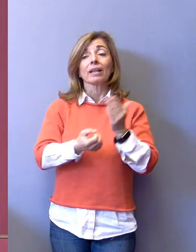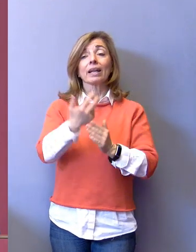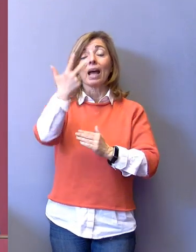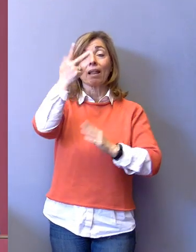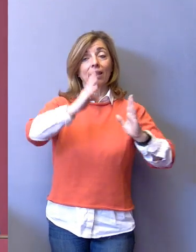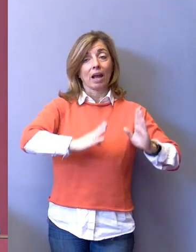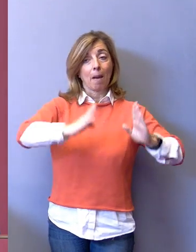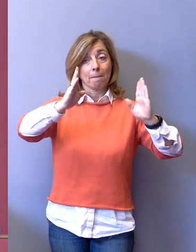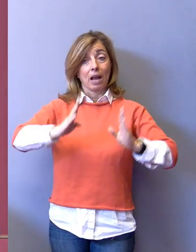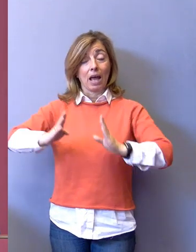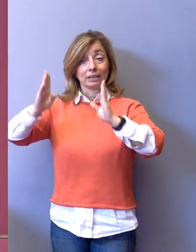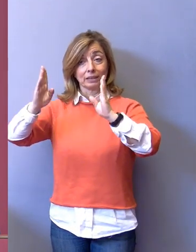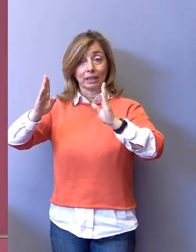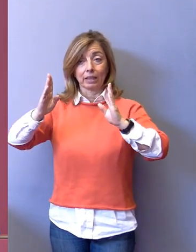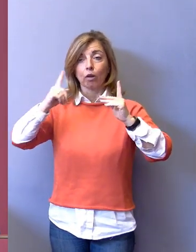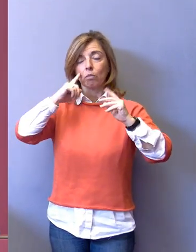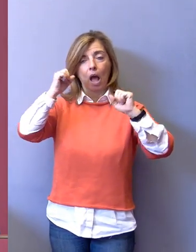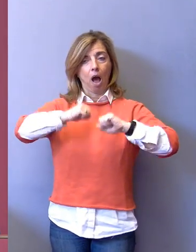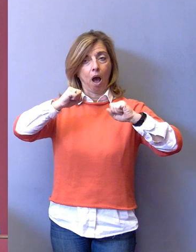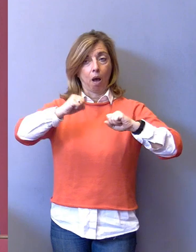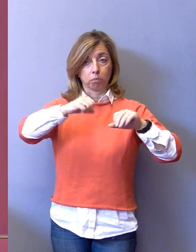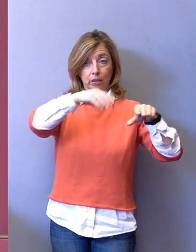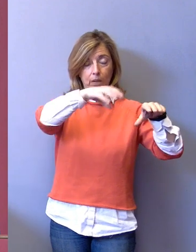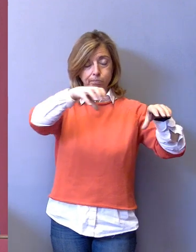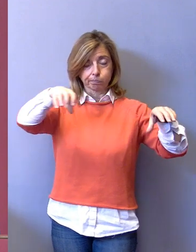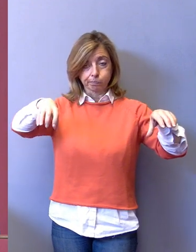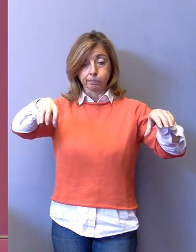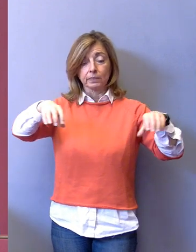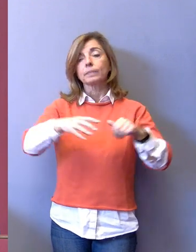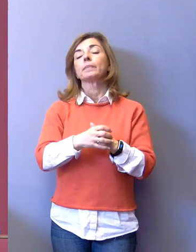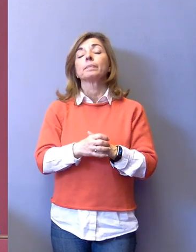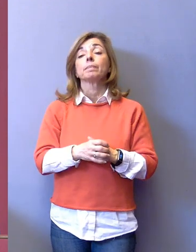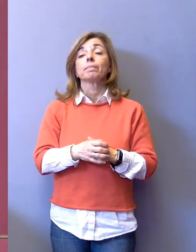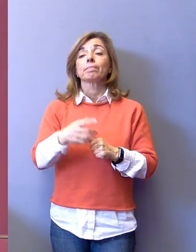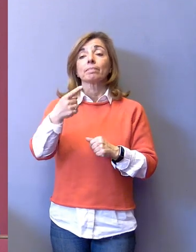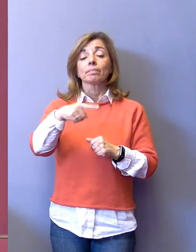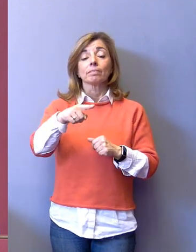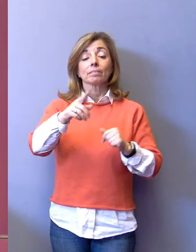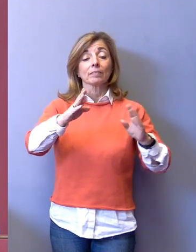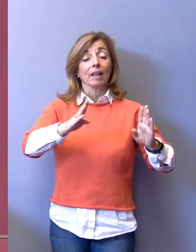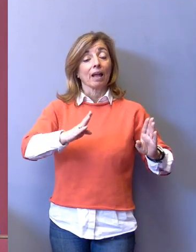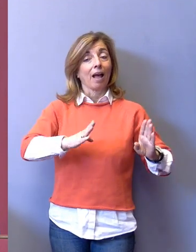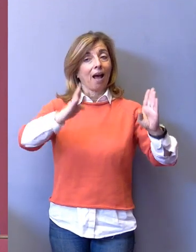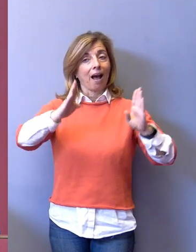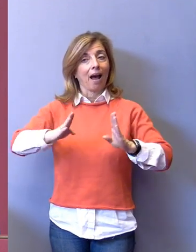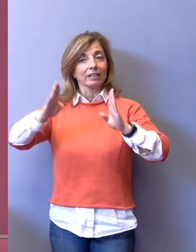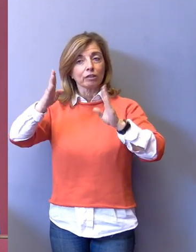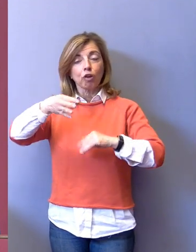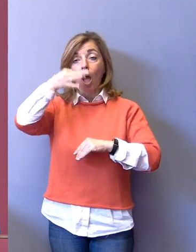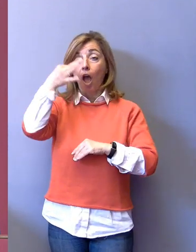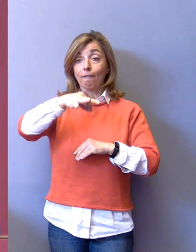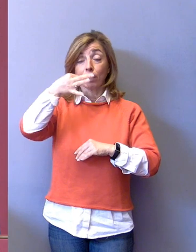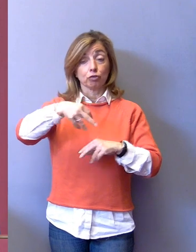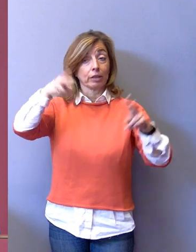alloggi enseb quindi parliamo di edifici ad una altissima efficienza energetica